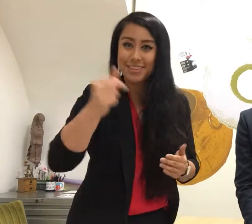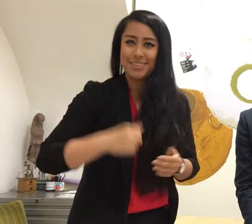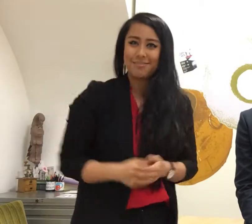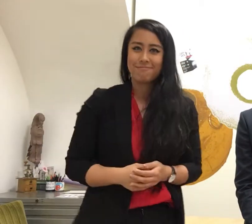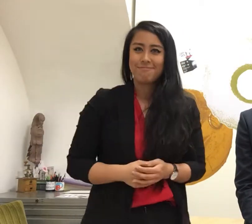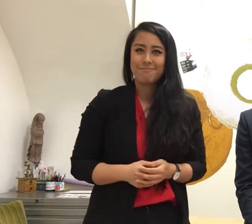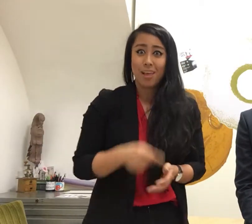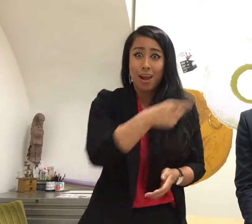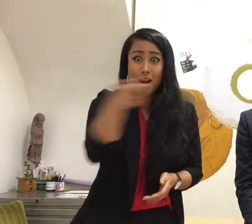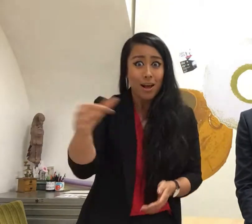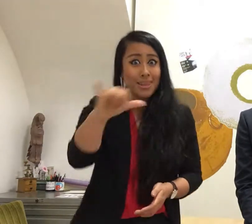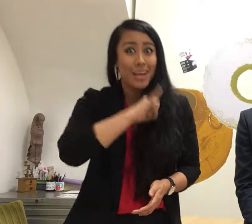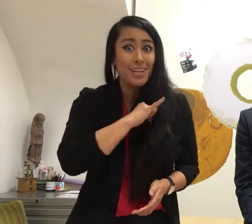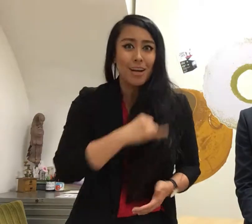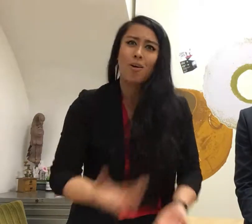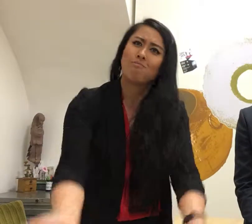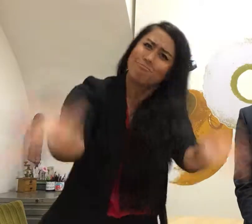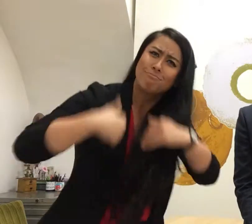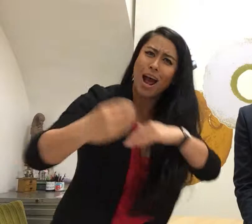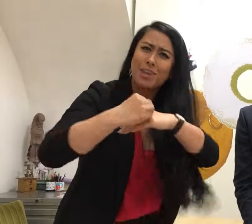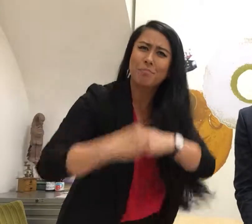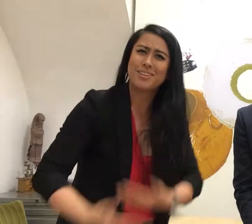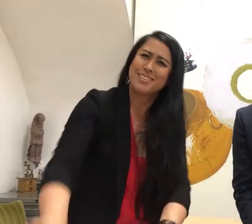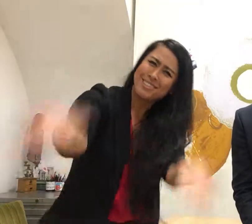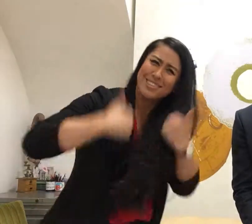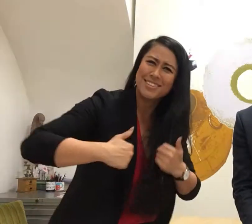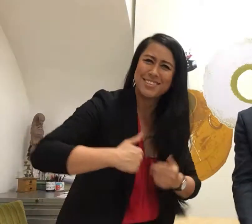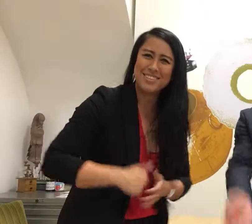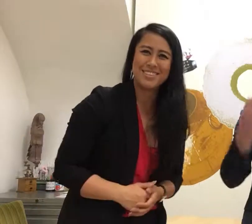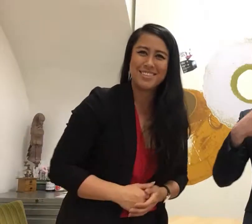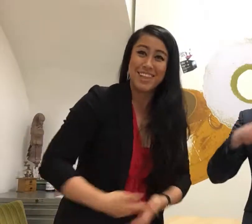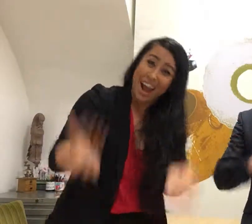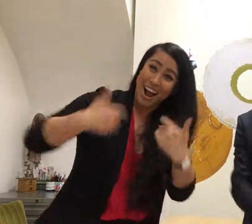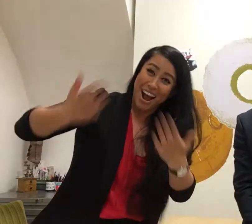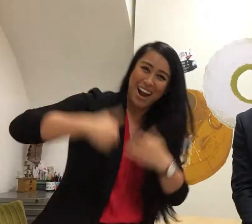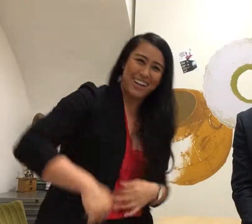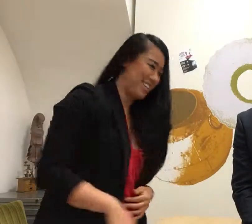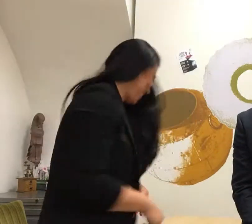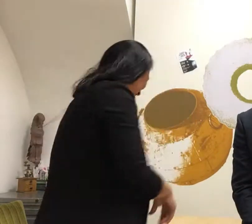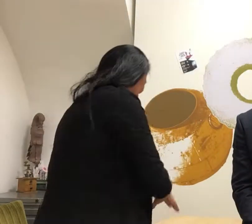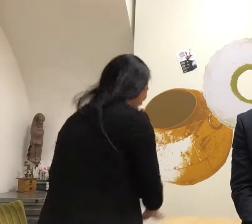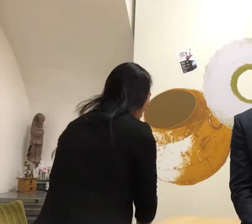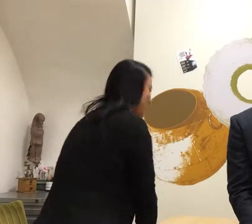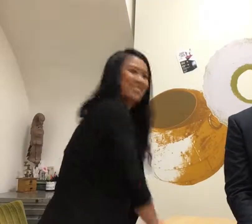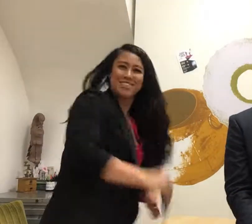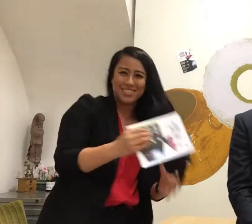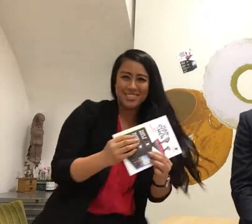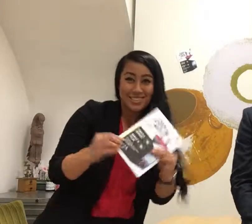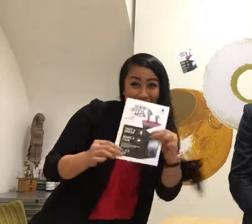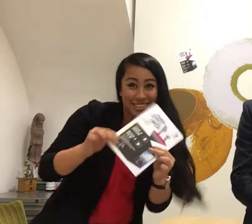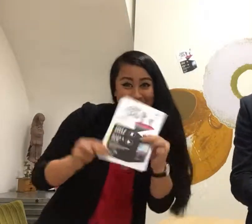kulturvermittlung@volkskundemuseum.at. Würde uns wirklich freuen, wenn ihr dabei seid. Meldet euch an.